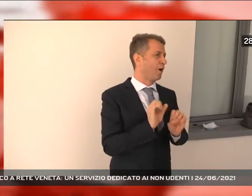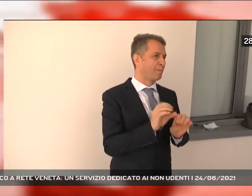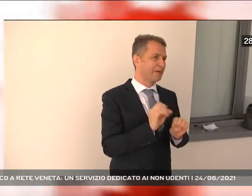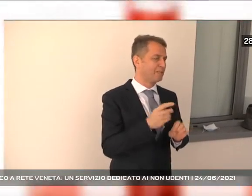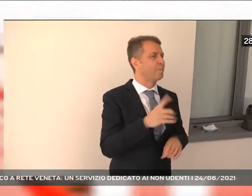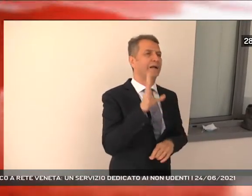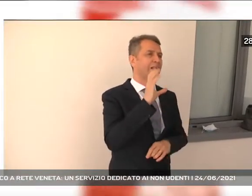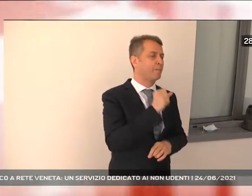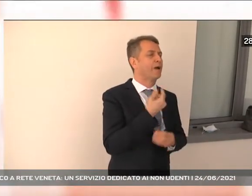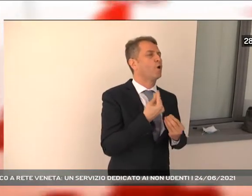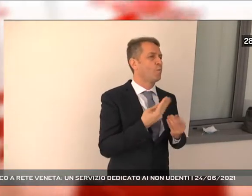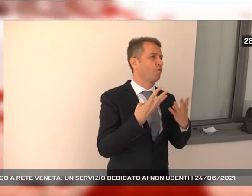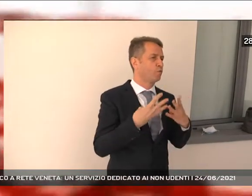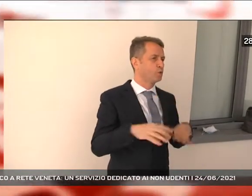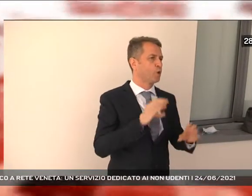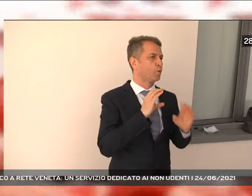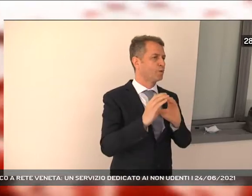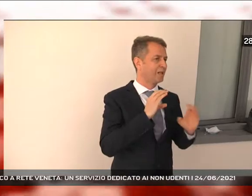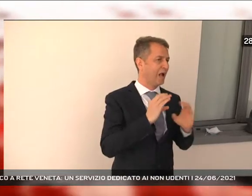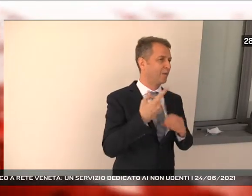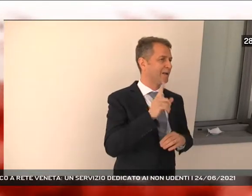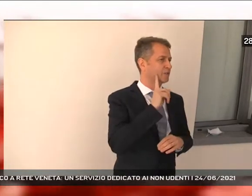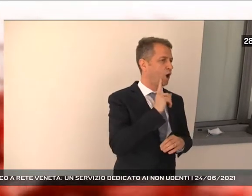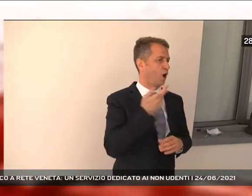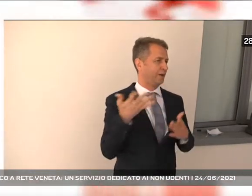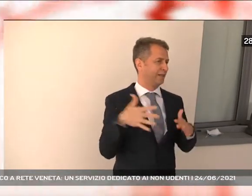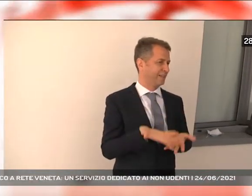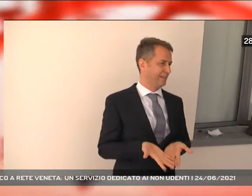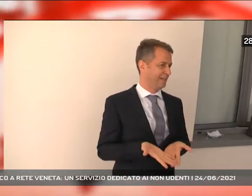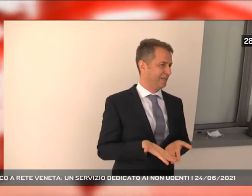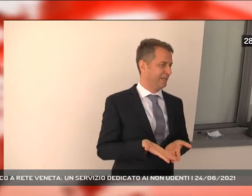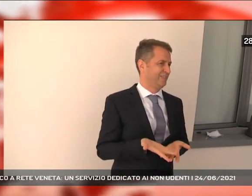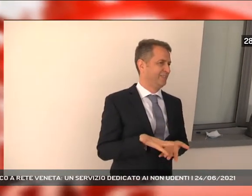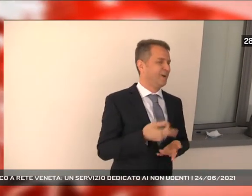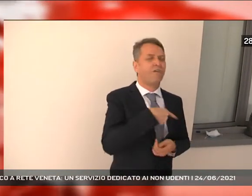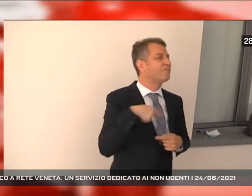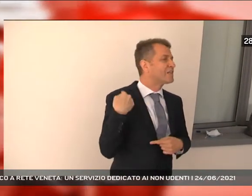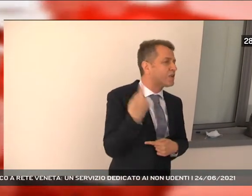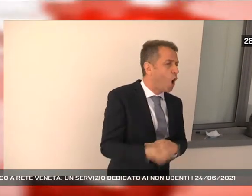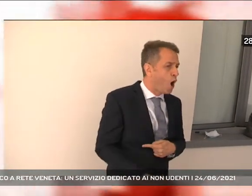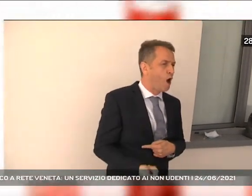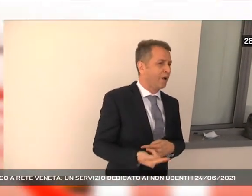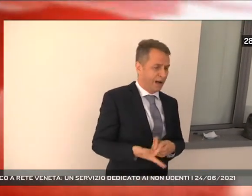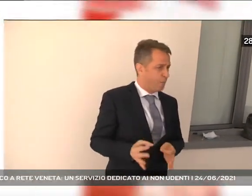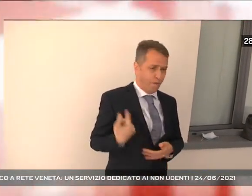che c'è quell'incontro quell'appuntamento dove lui ha bisogno di comunicare con appunto un referente dell'ufficio